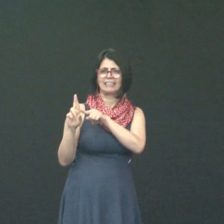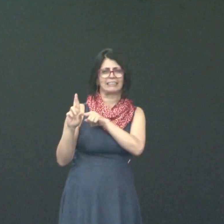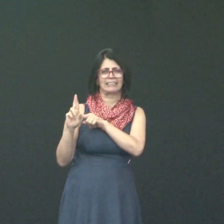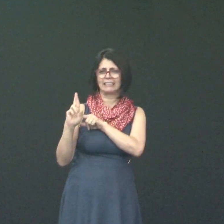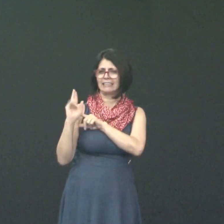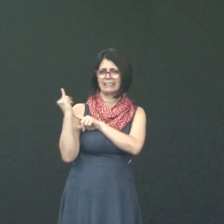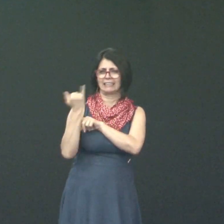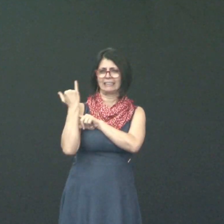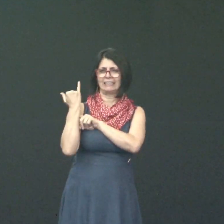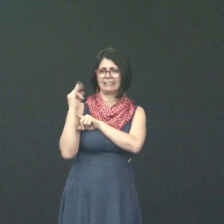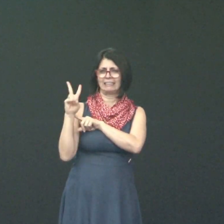É um olhar